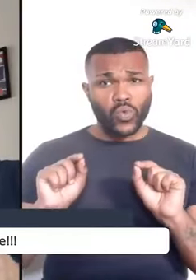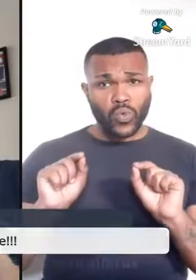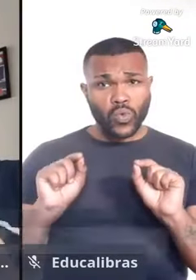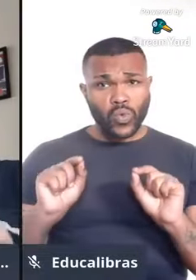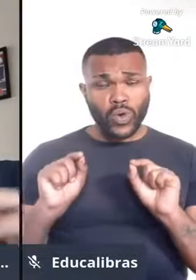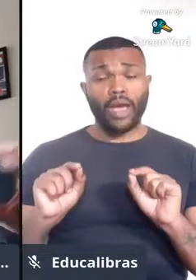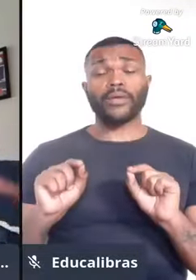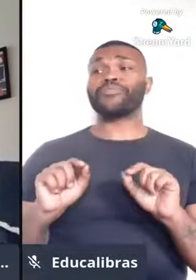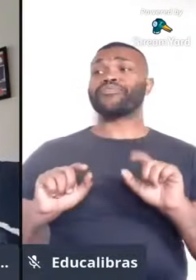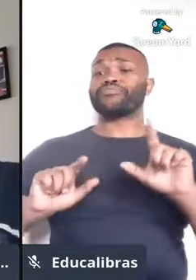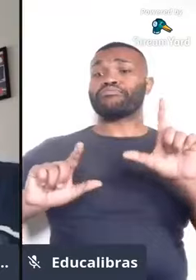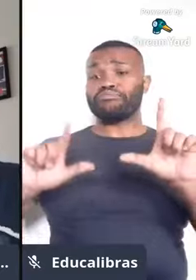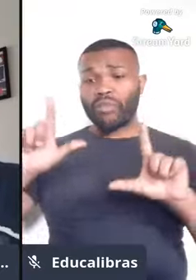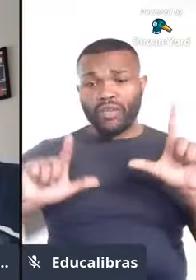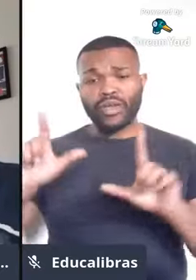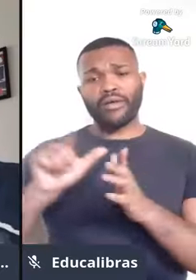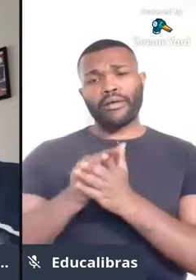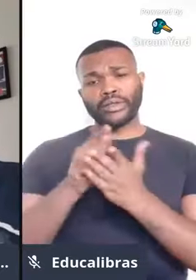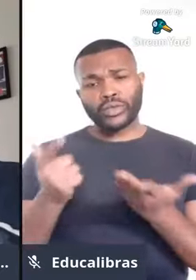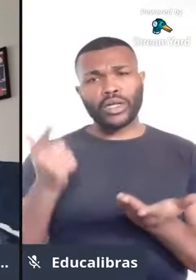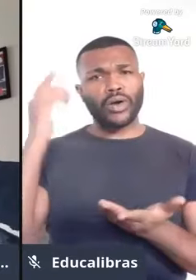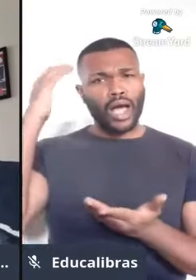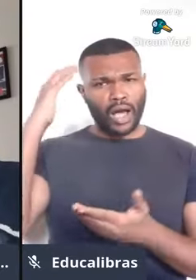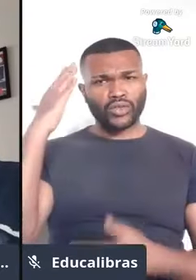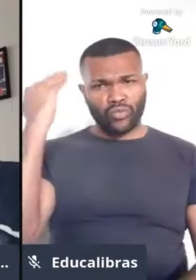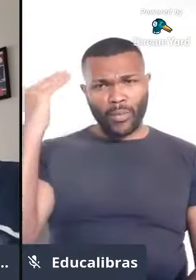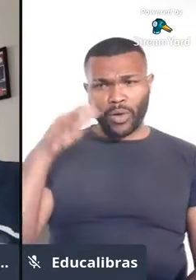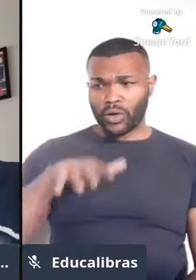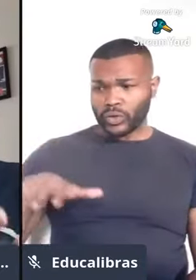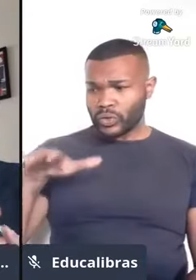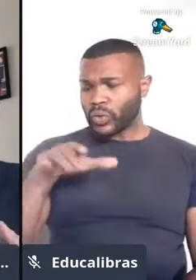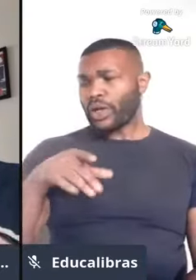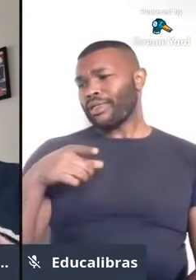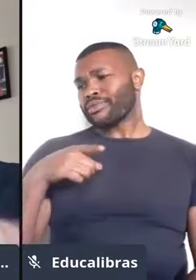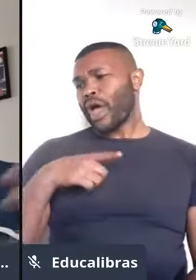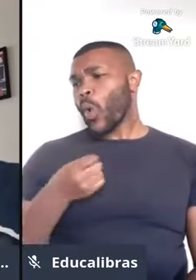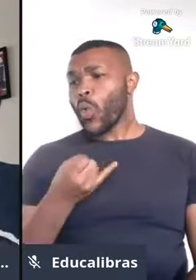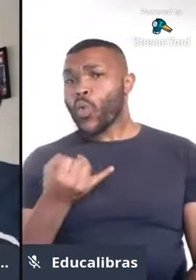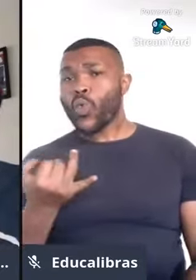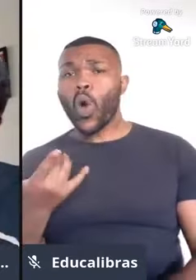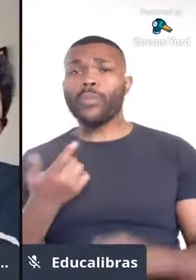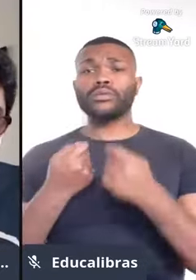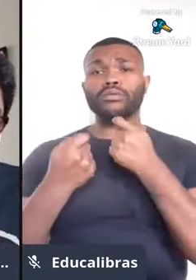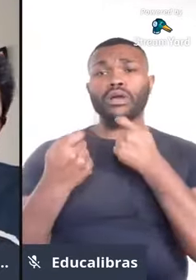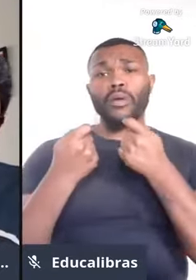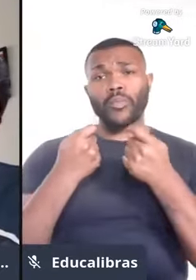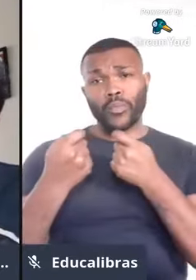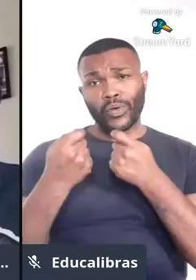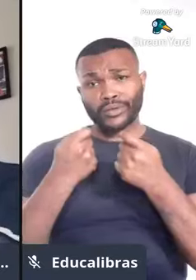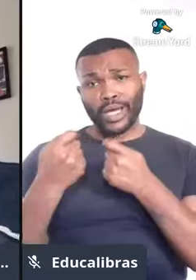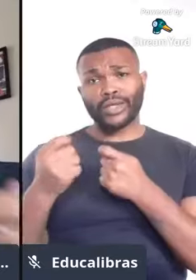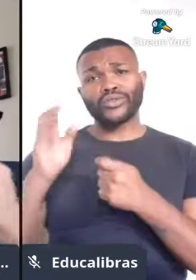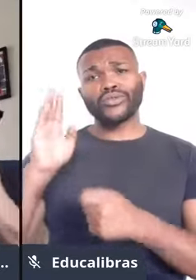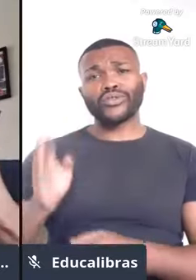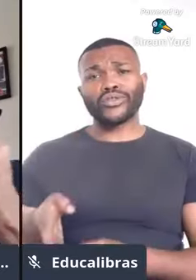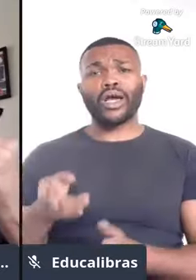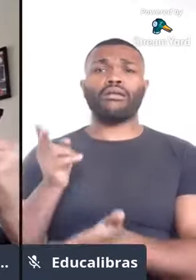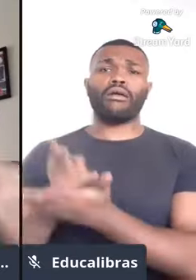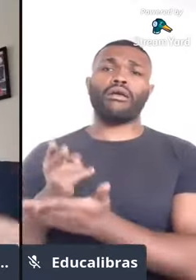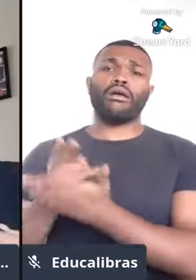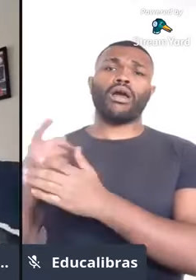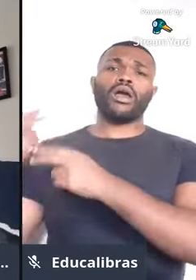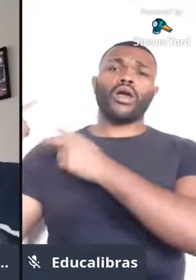veículos, pontualmente, reportagens que fazem mais do que o habitual. Entendeu? Porque